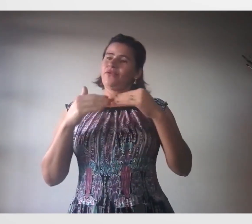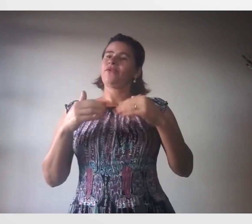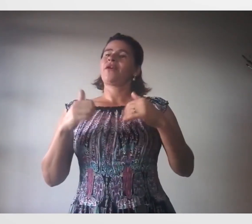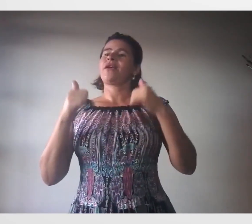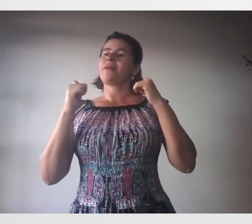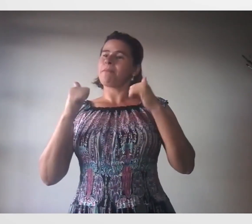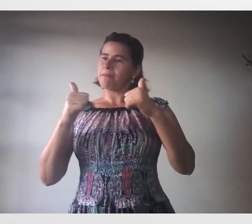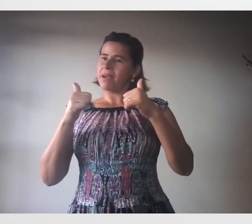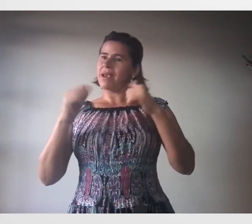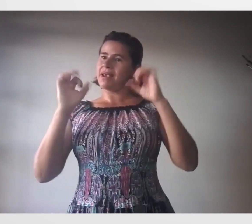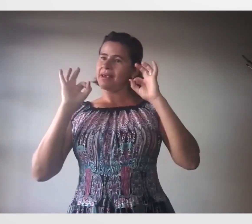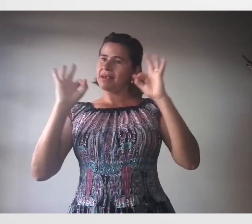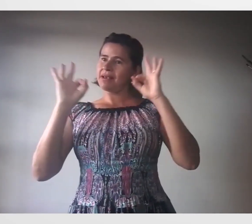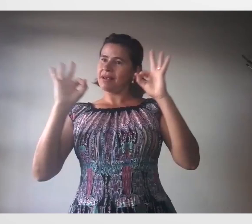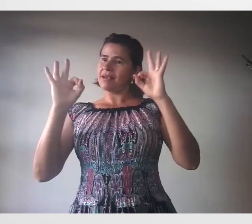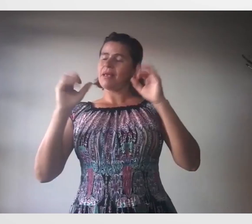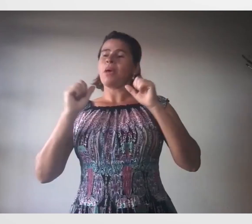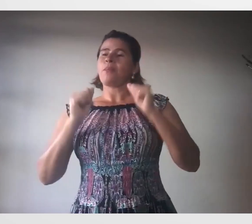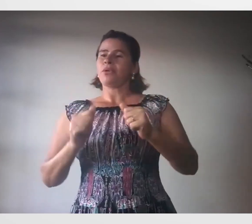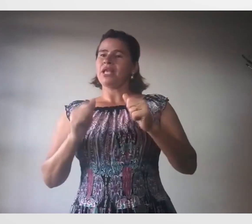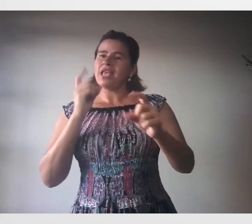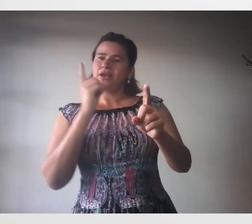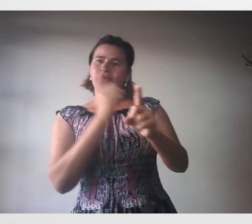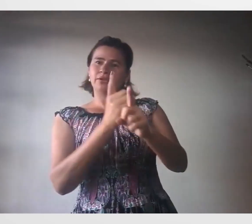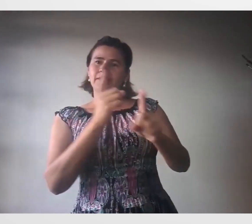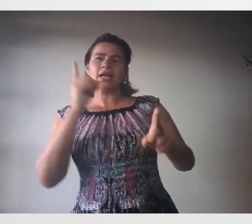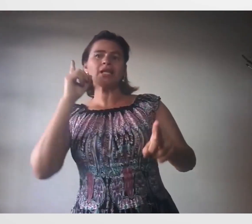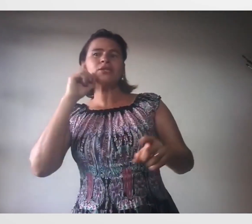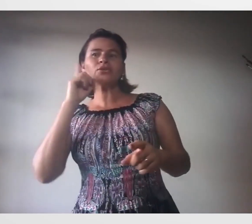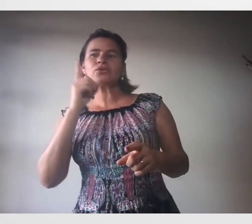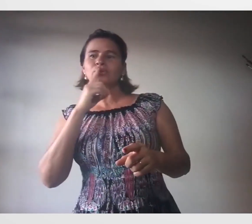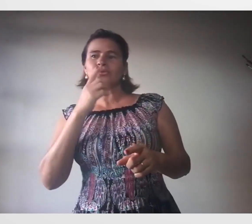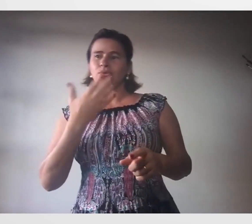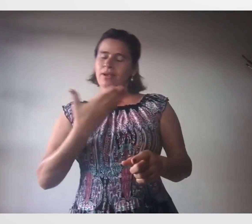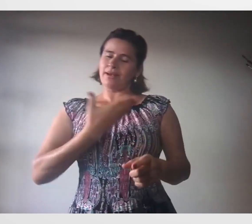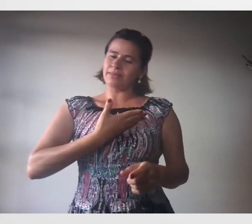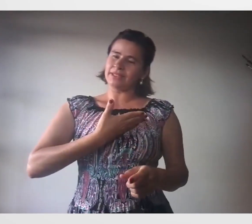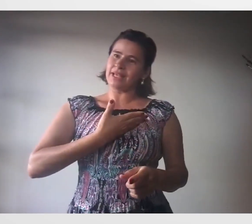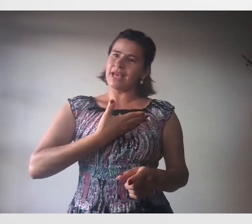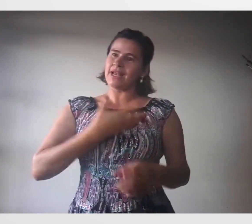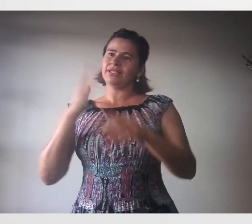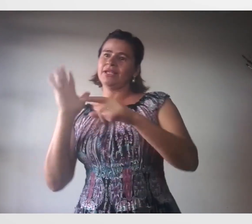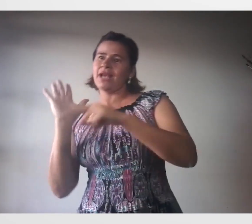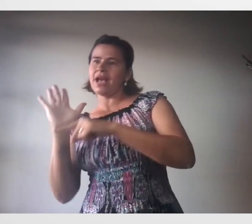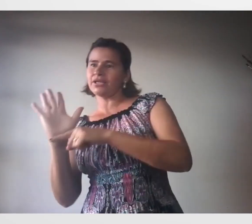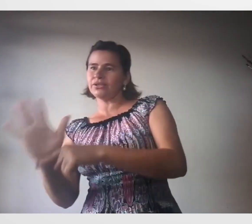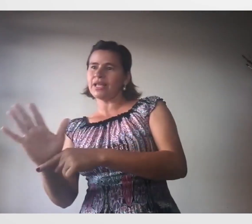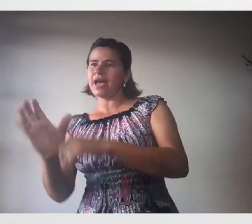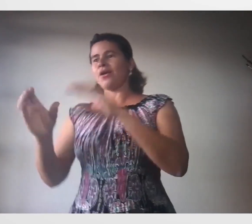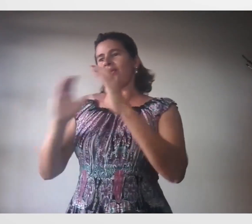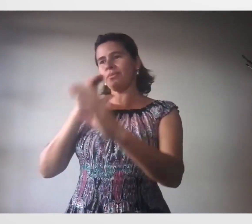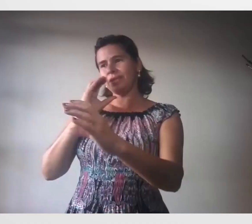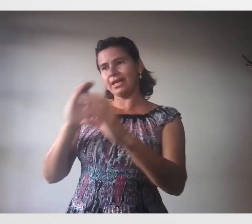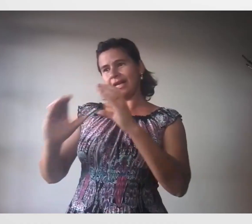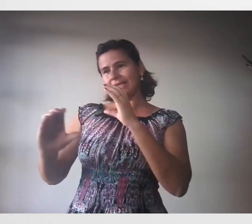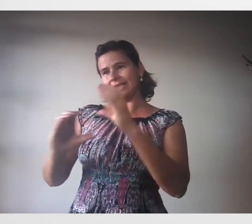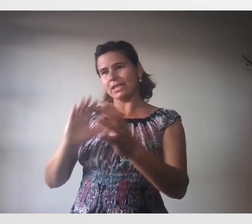a pena, porque eu consegui me tornar fluente em Libras e eu consigo mostrar que eu sou fluente em Libras, consigo encontrar